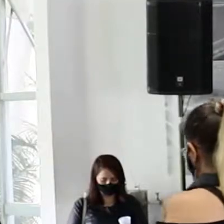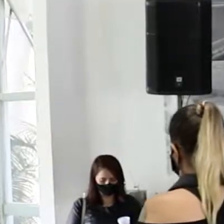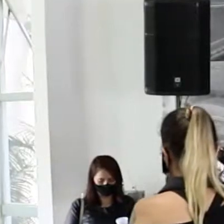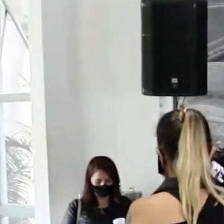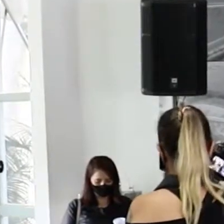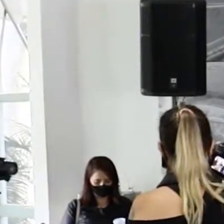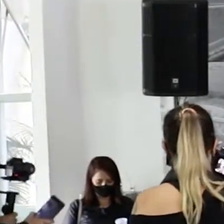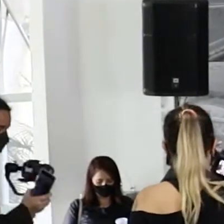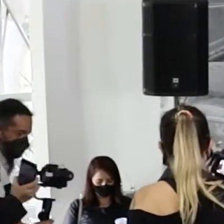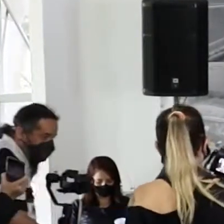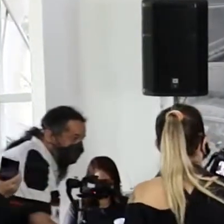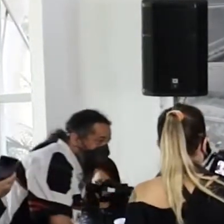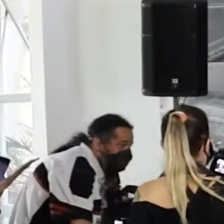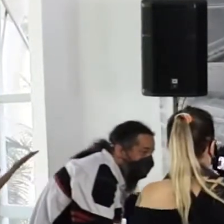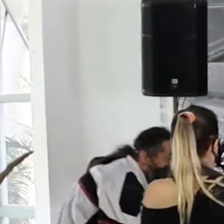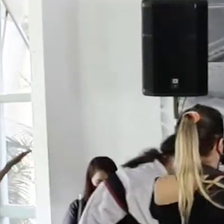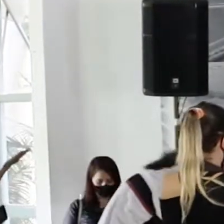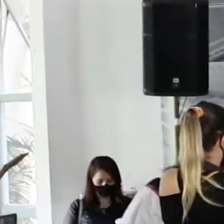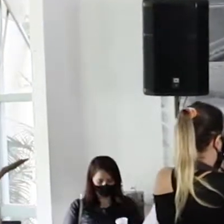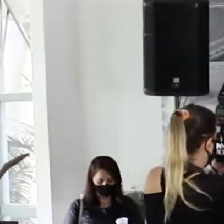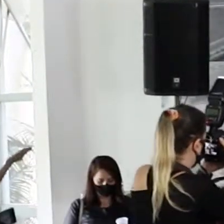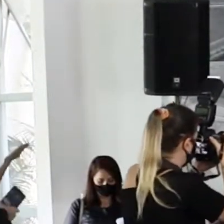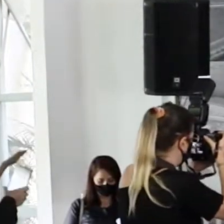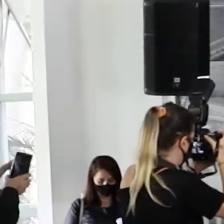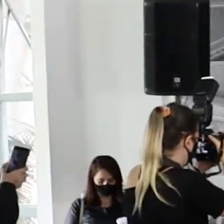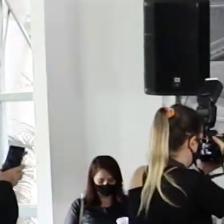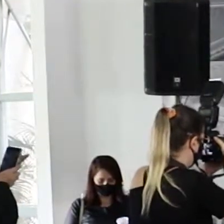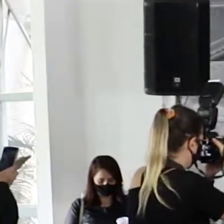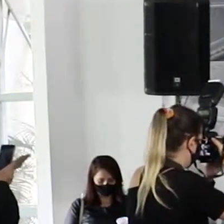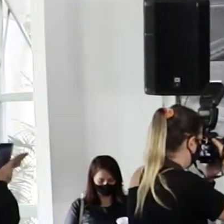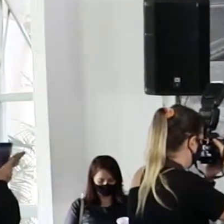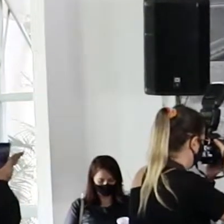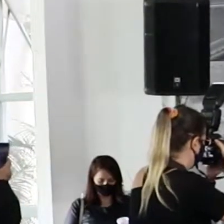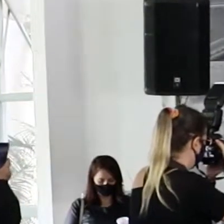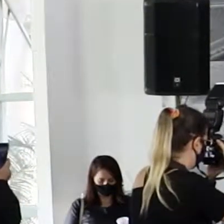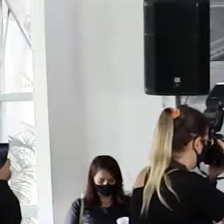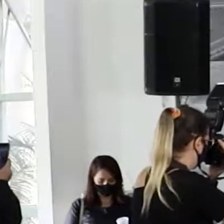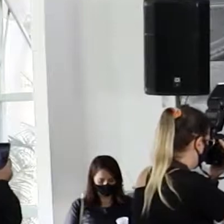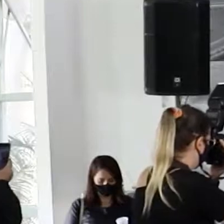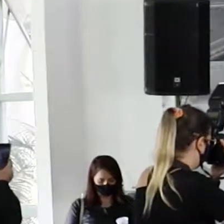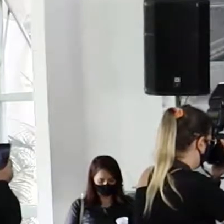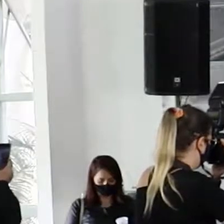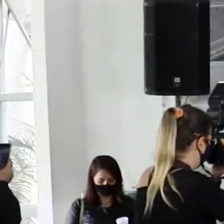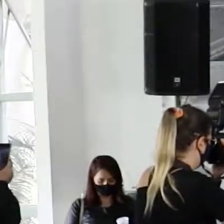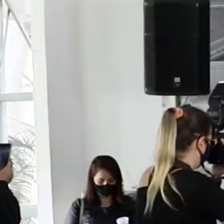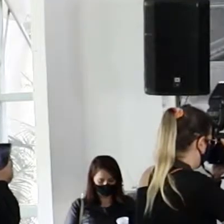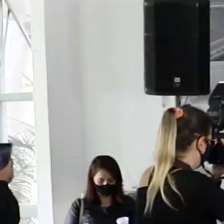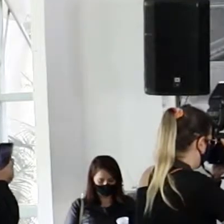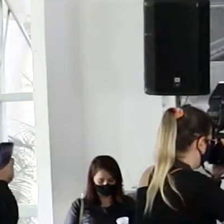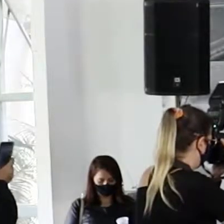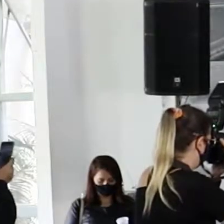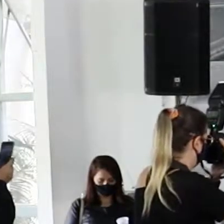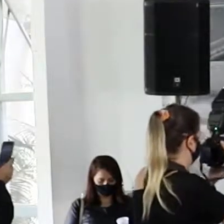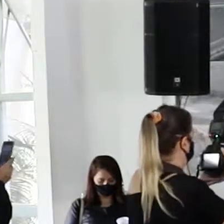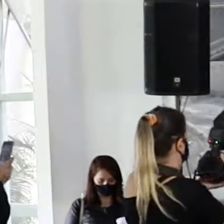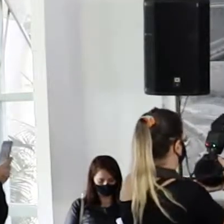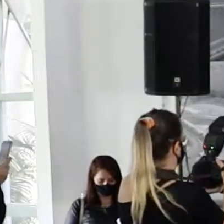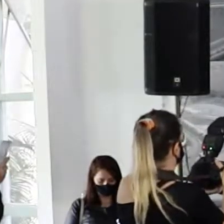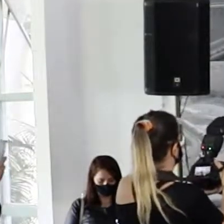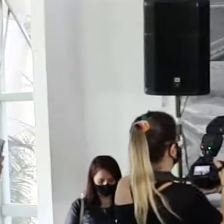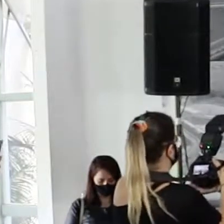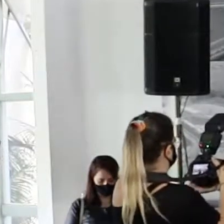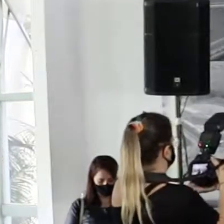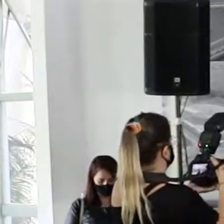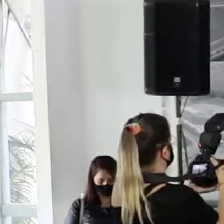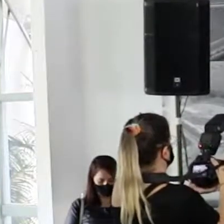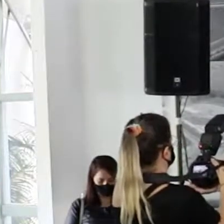posterior Oi gente bom dia a todos e a todas eu pedi viu Cristiane para falar primeiro que eu tenho um evento agora